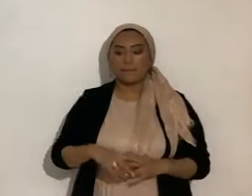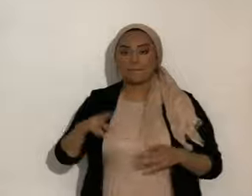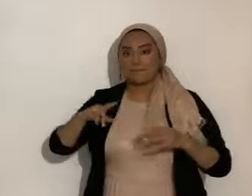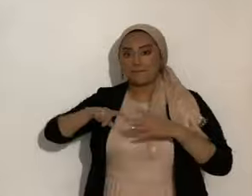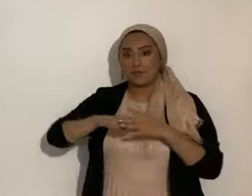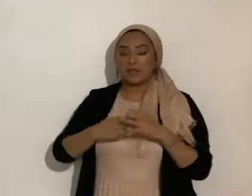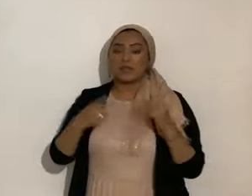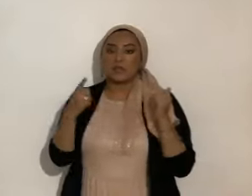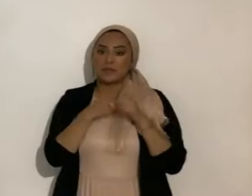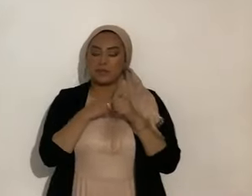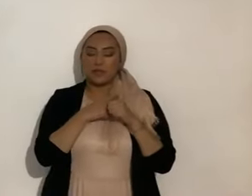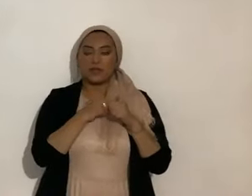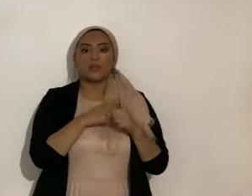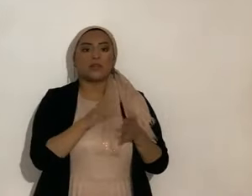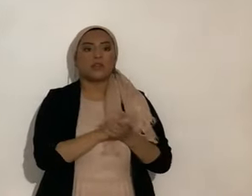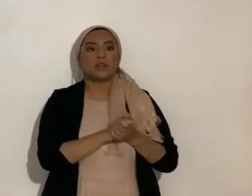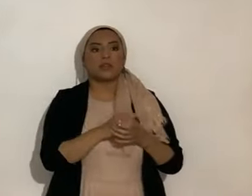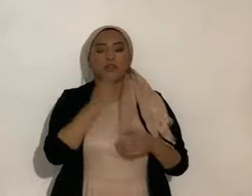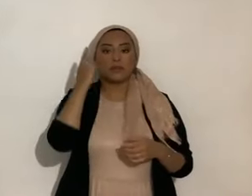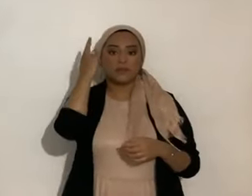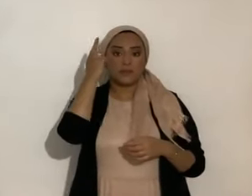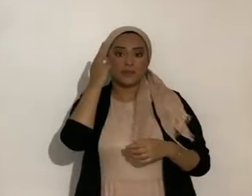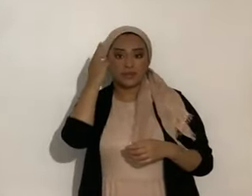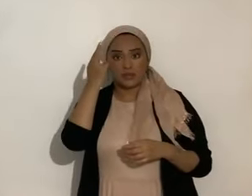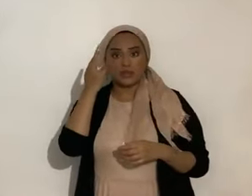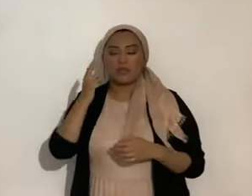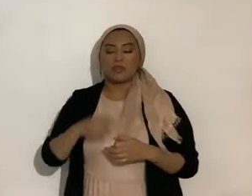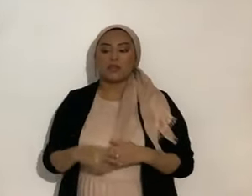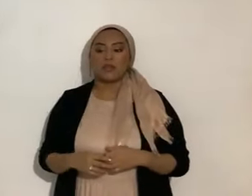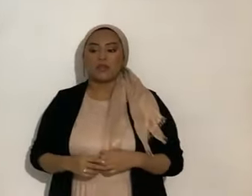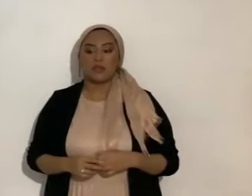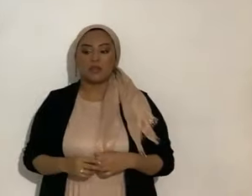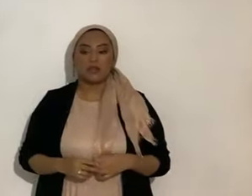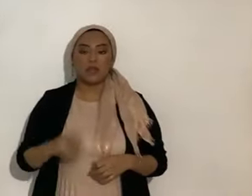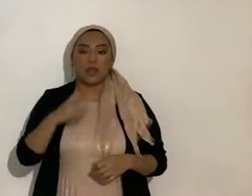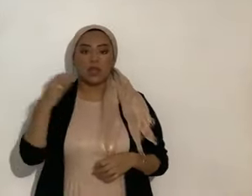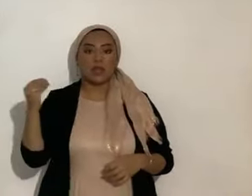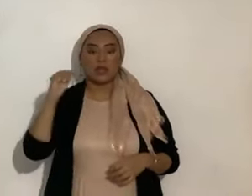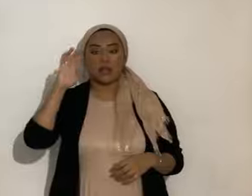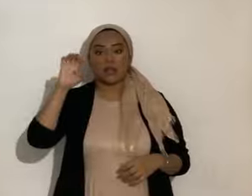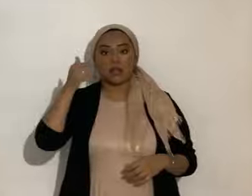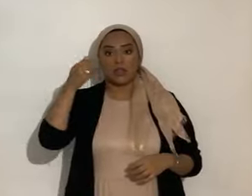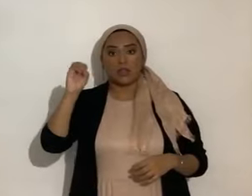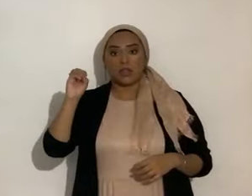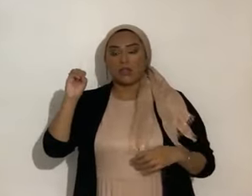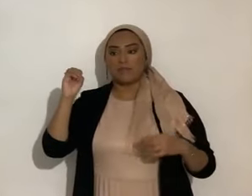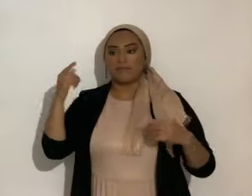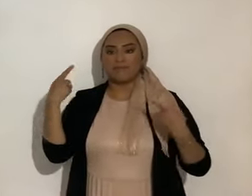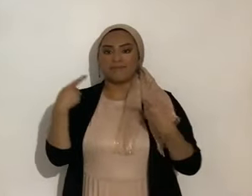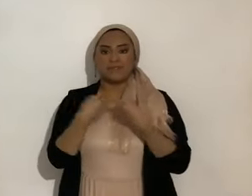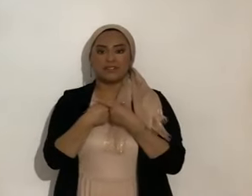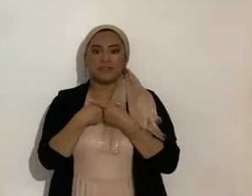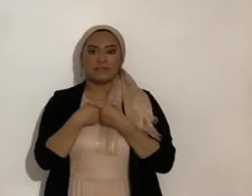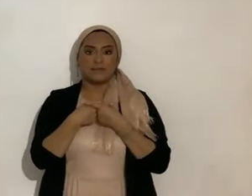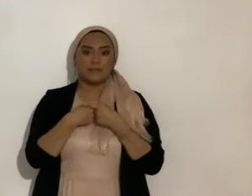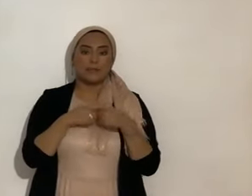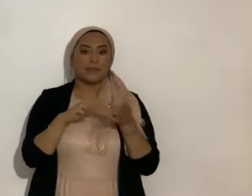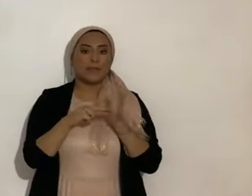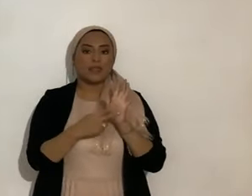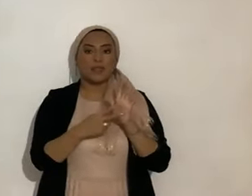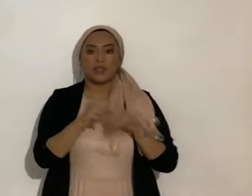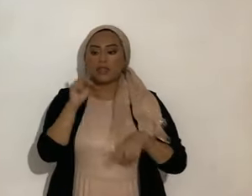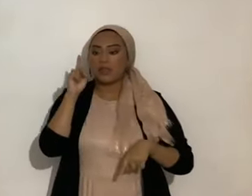empezar, número 1, la razón, es decir, estar cuerdo, y el ego, se contradicen. Es decir, no